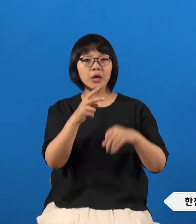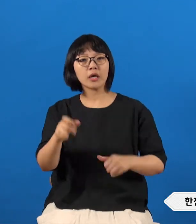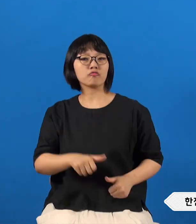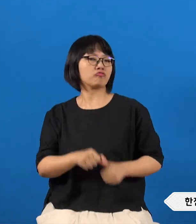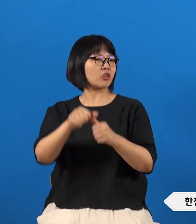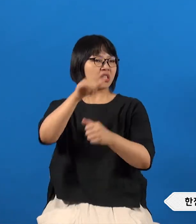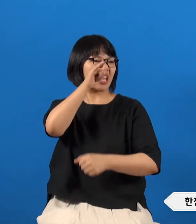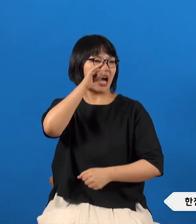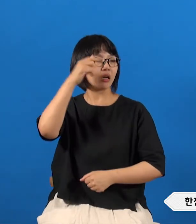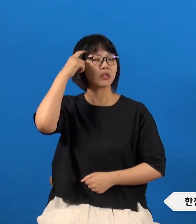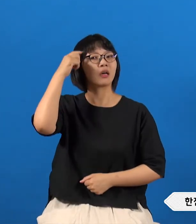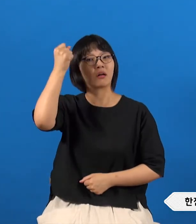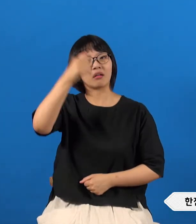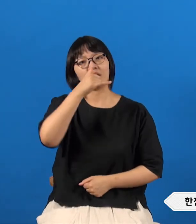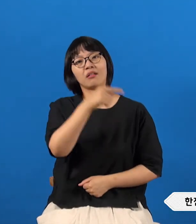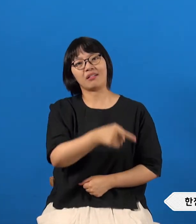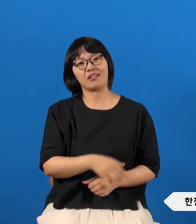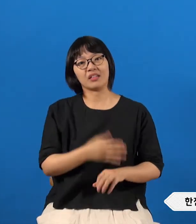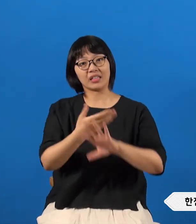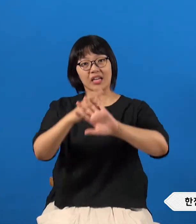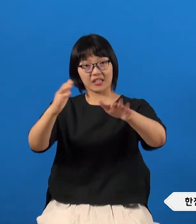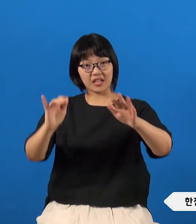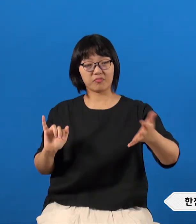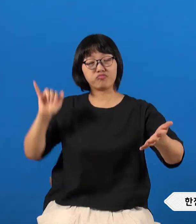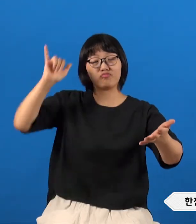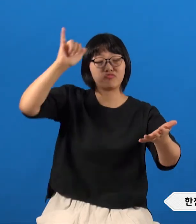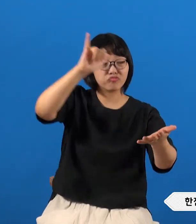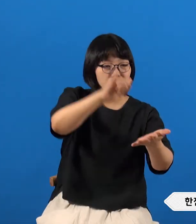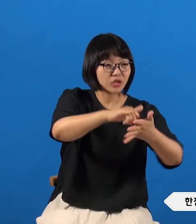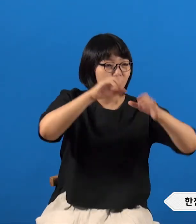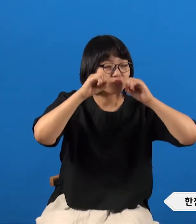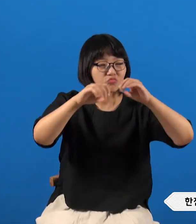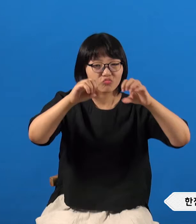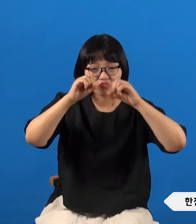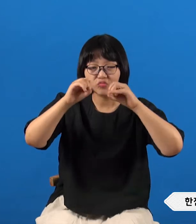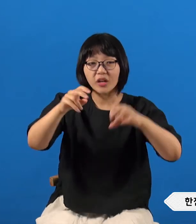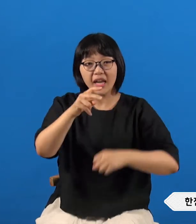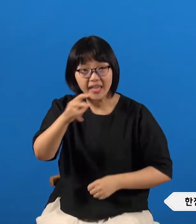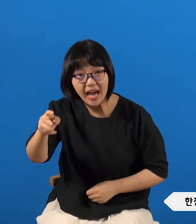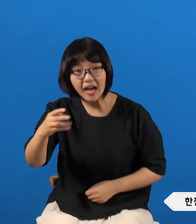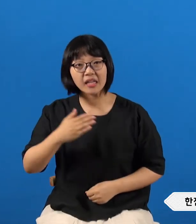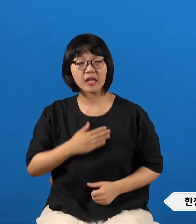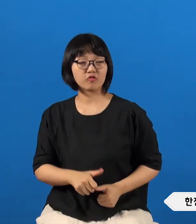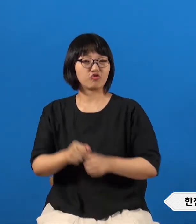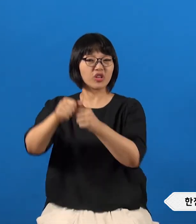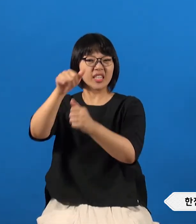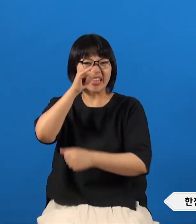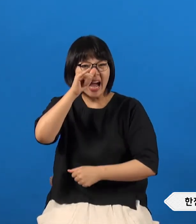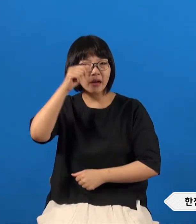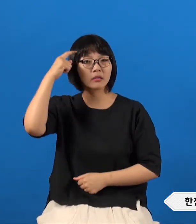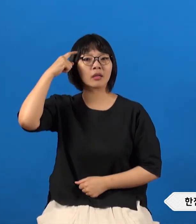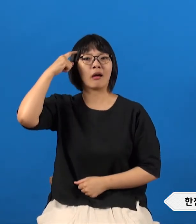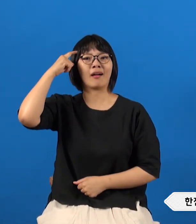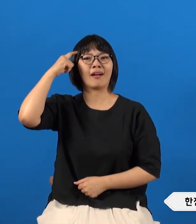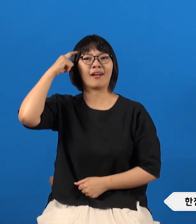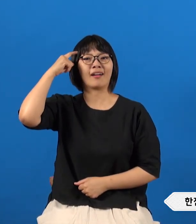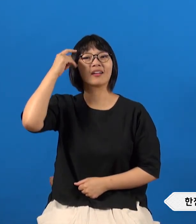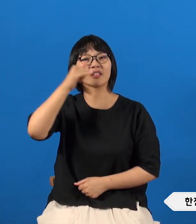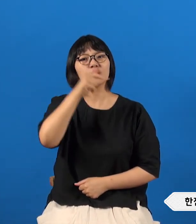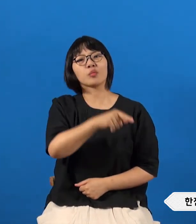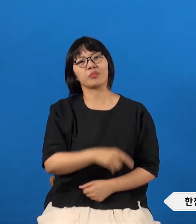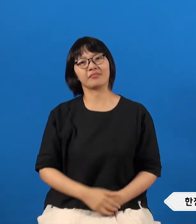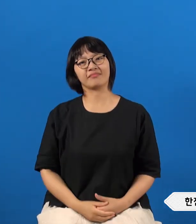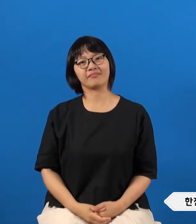줄로 알고 있습니다. 해외에 나가서 그렇게 해야 구원받는데 좀 더 가까이 갈 수 있다, 그렇게 생각하니까